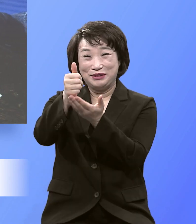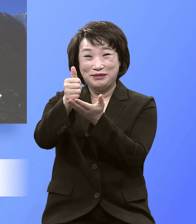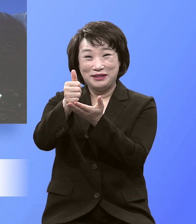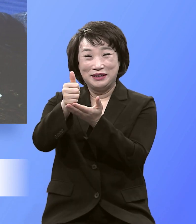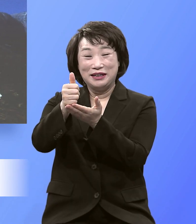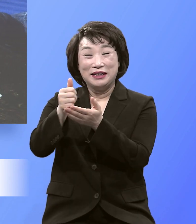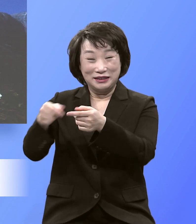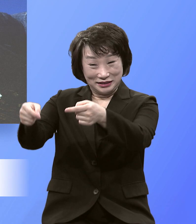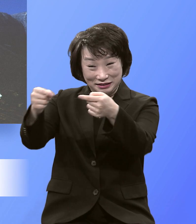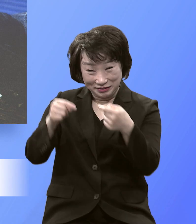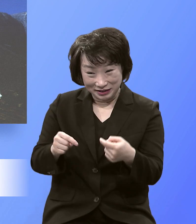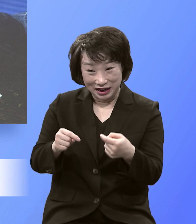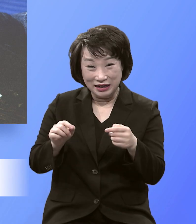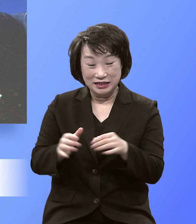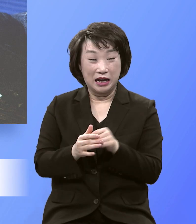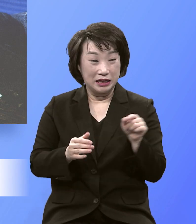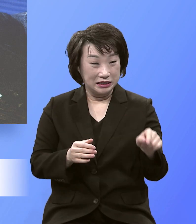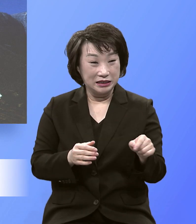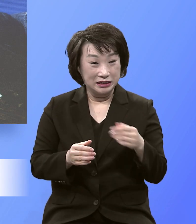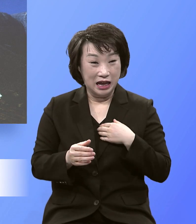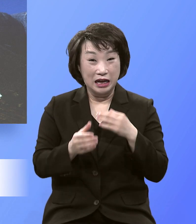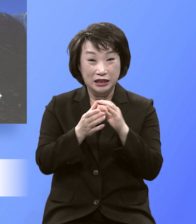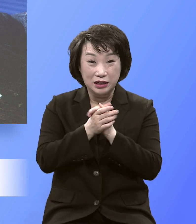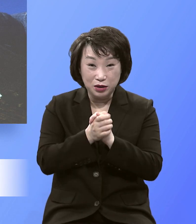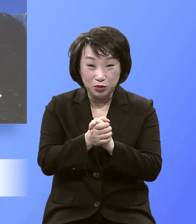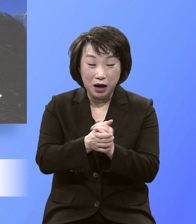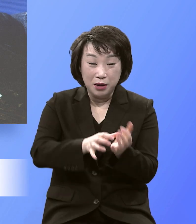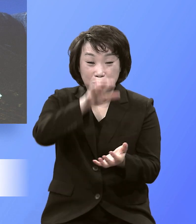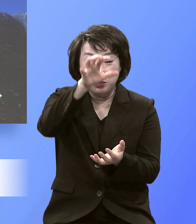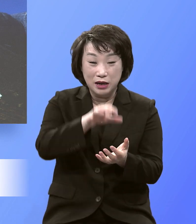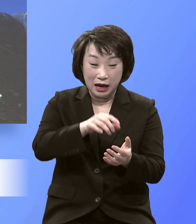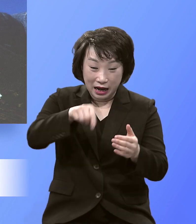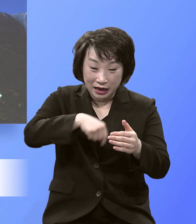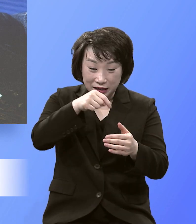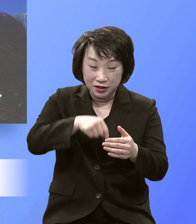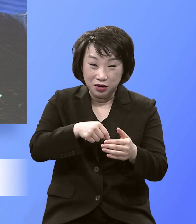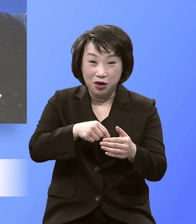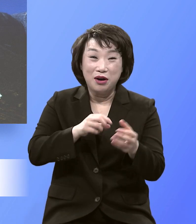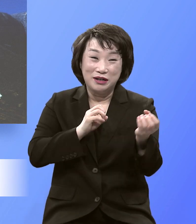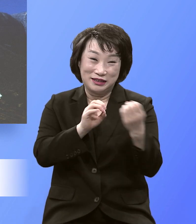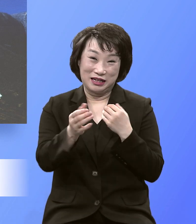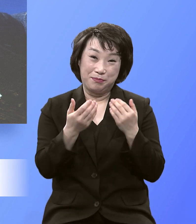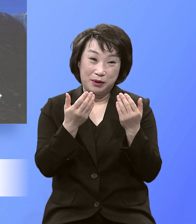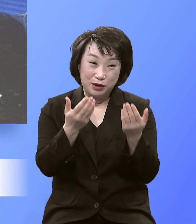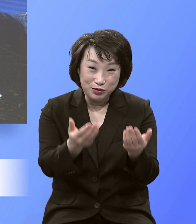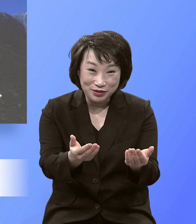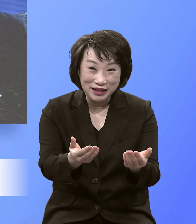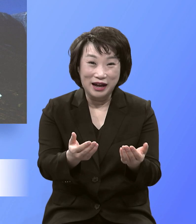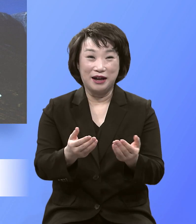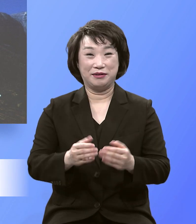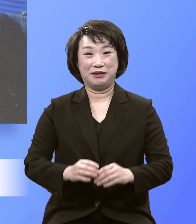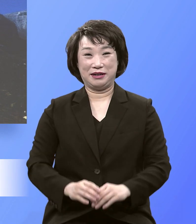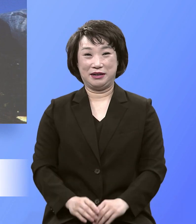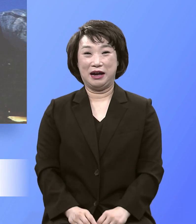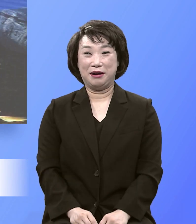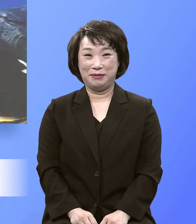반드시 개입해서 네가 기도하는 분량 안에서 응답할 것이다